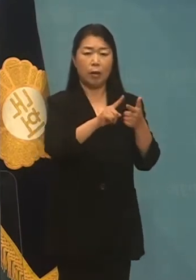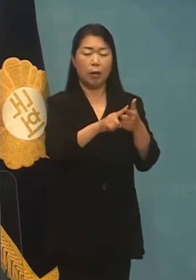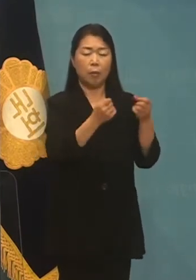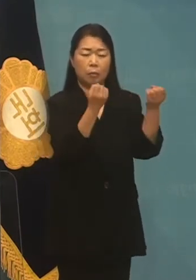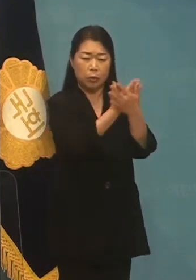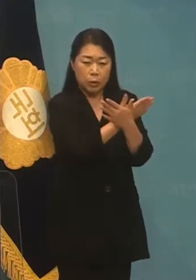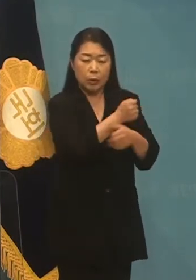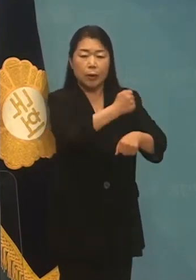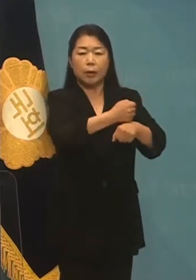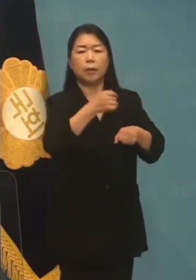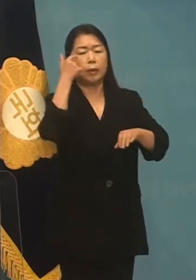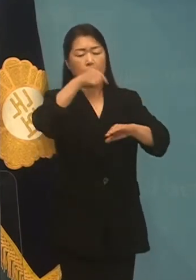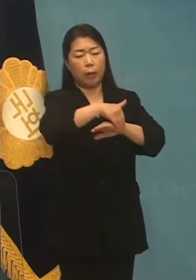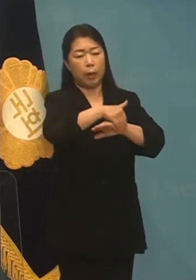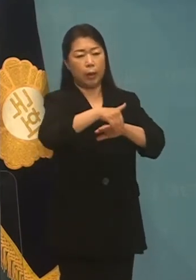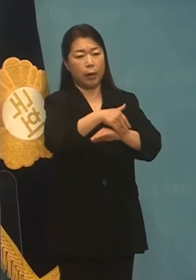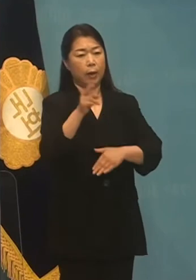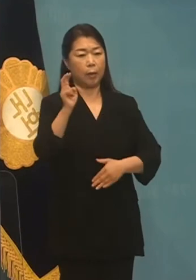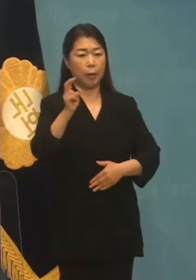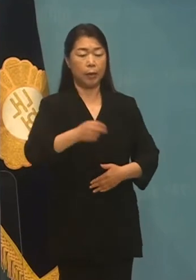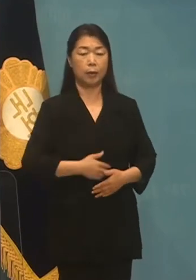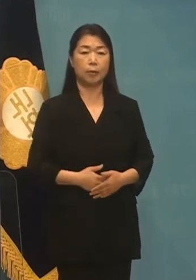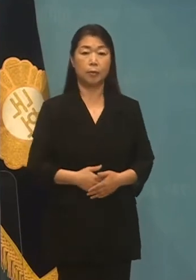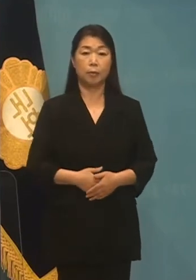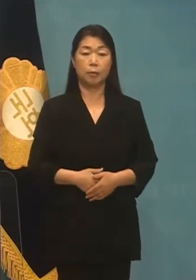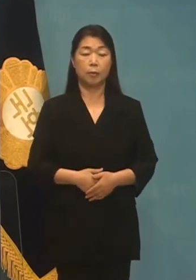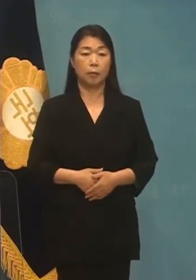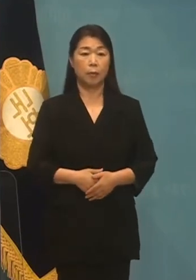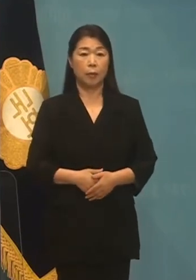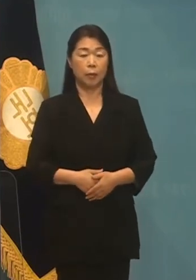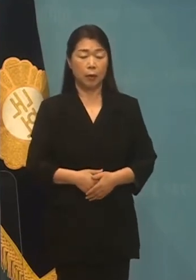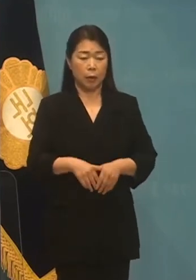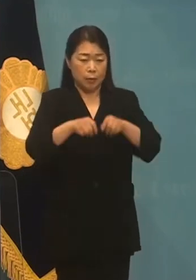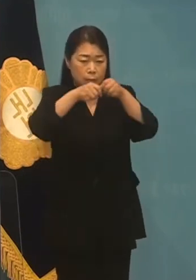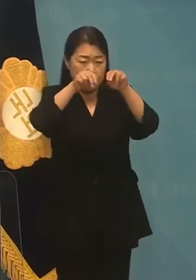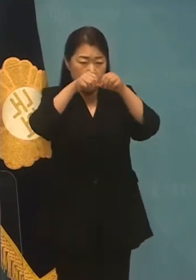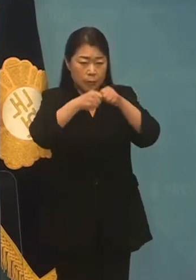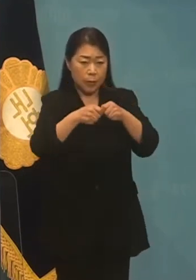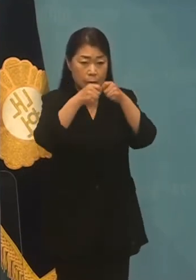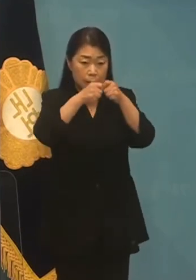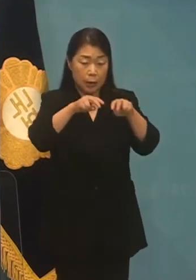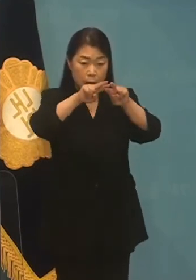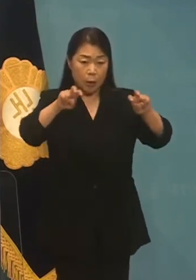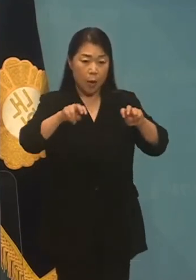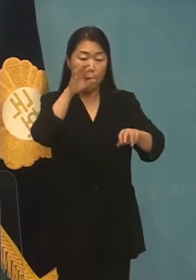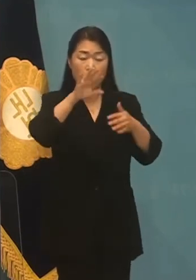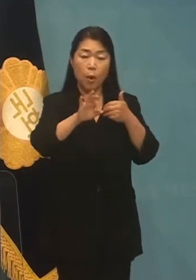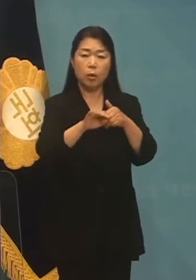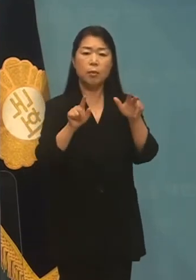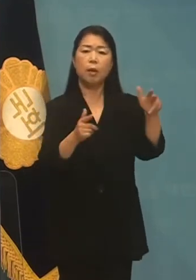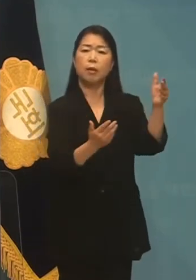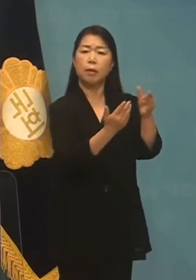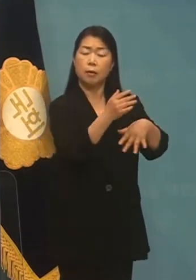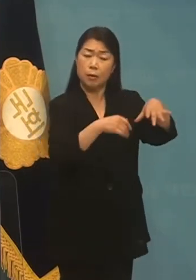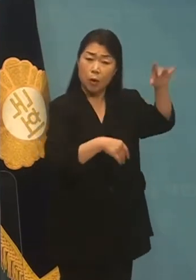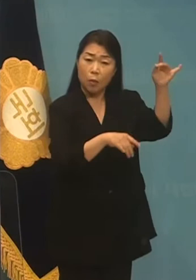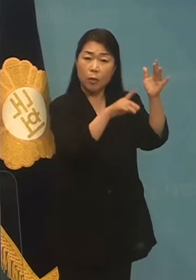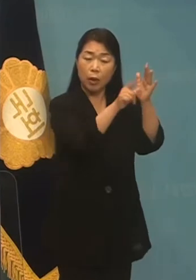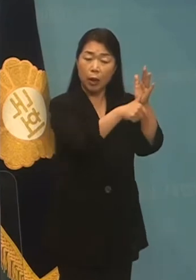공작이 존재한다고 믿습니다. 복귀해보면 이번 사태의